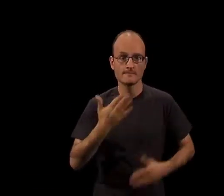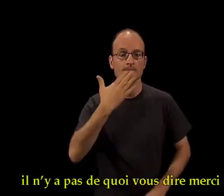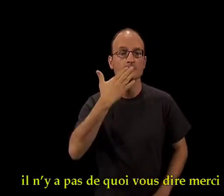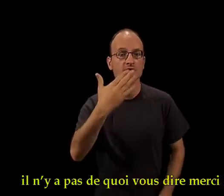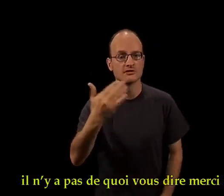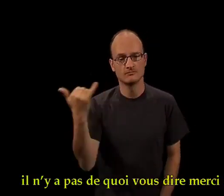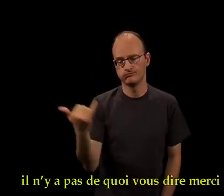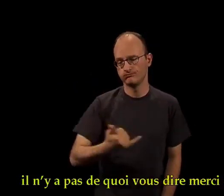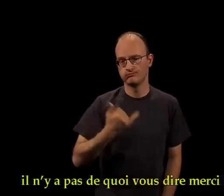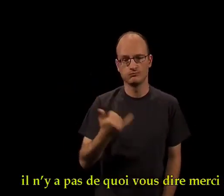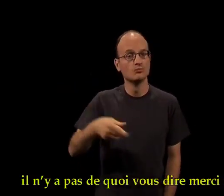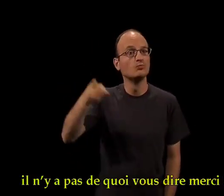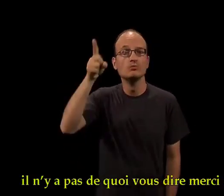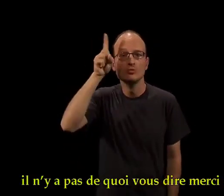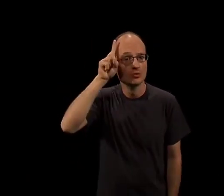il n'y a pas de quoi vous dire merci.